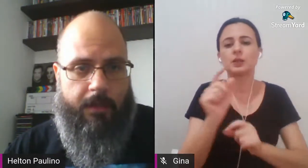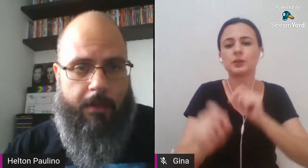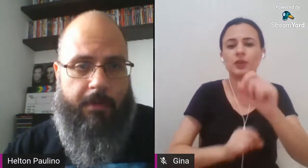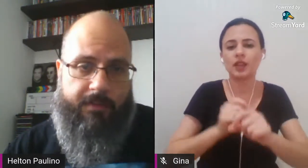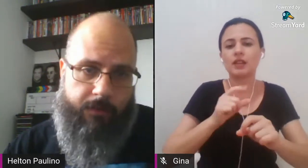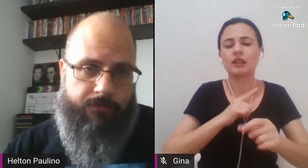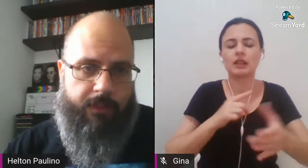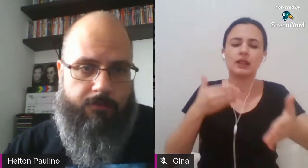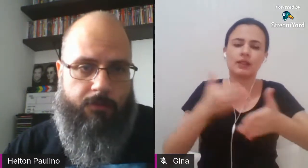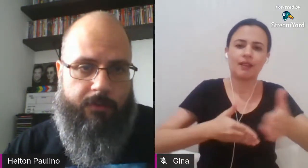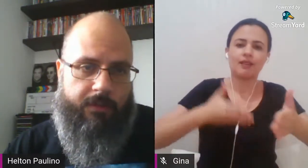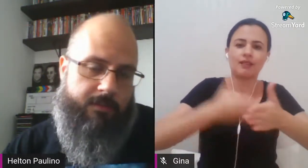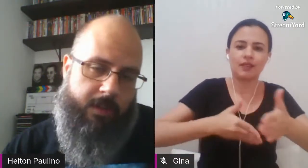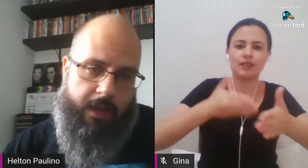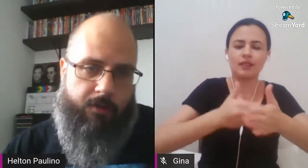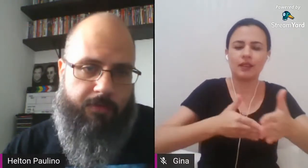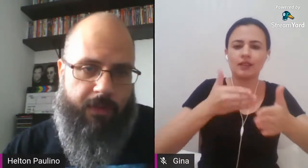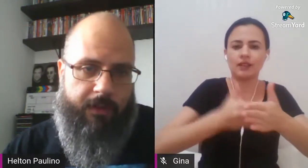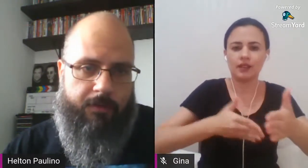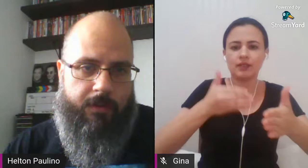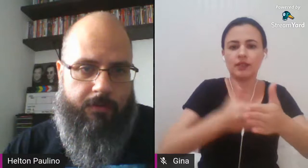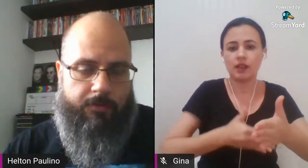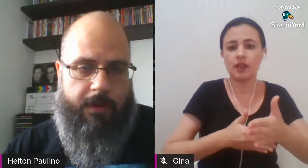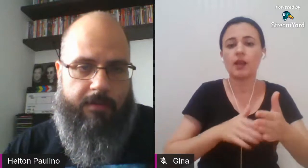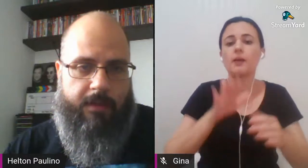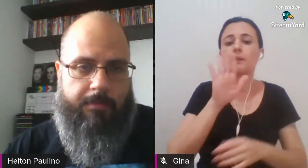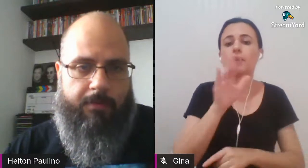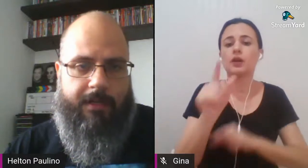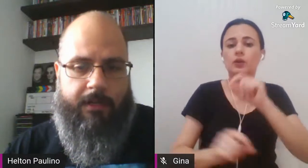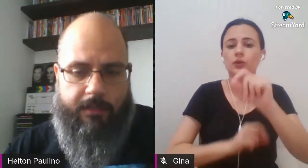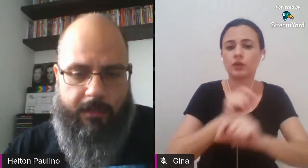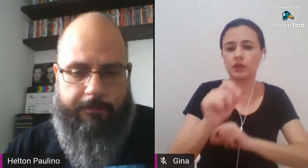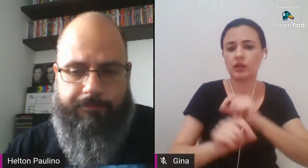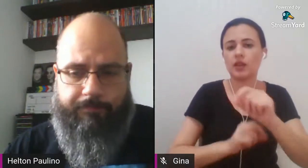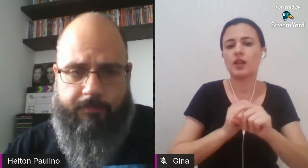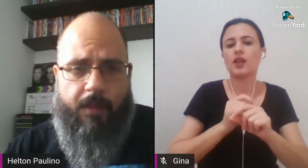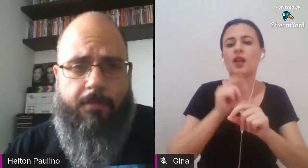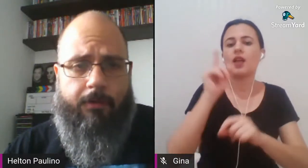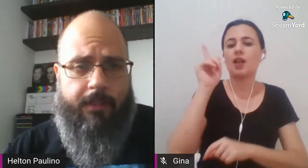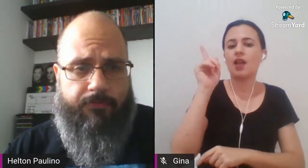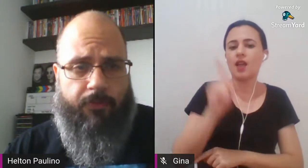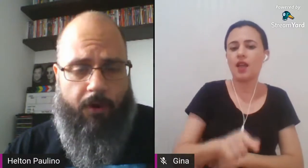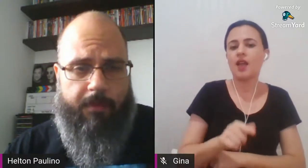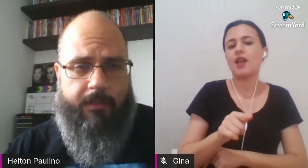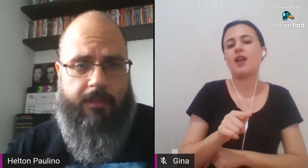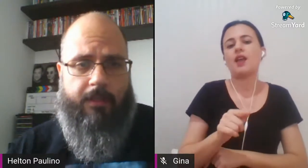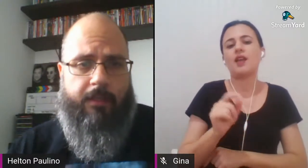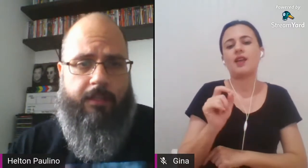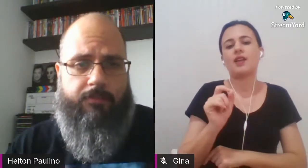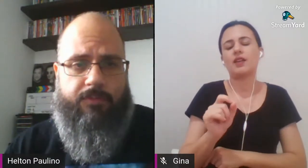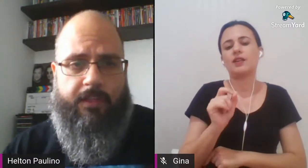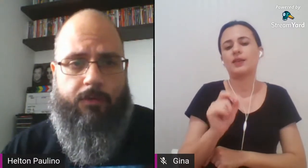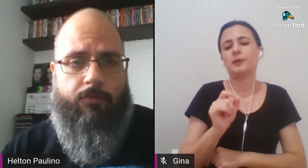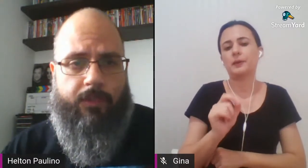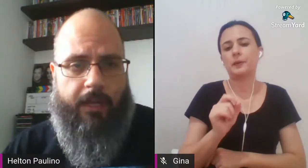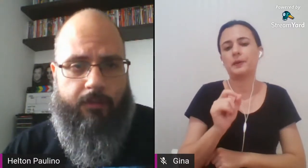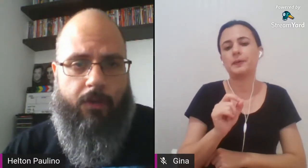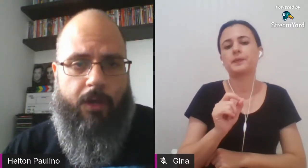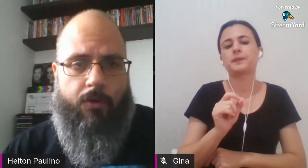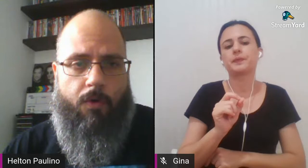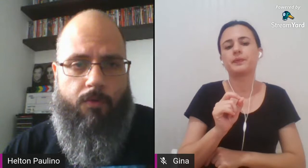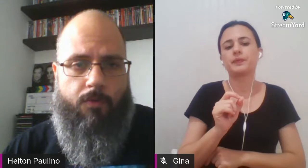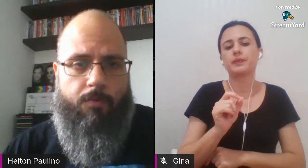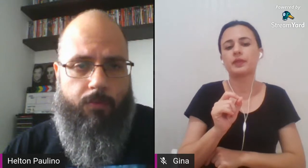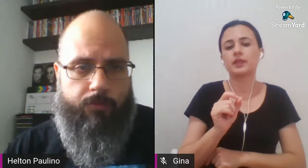obstaculares, mas que, no fim das contas, é como eu falei no início, é sempre uma grande forma de você ter